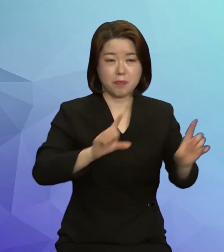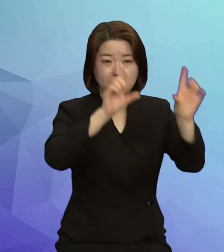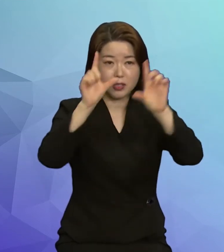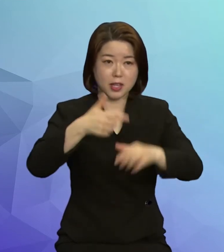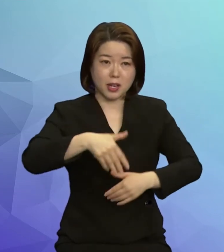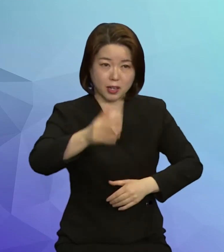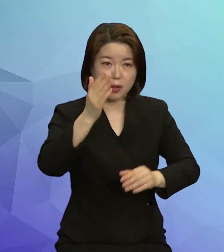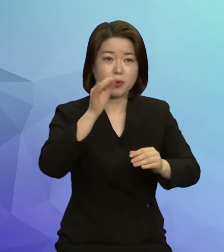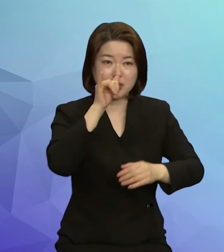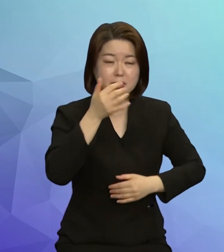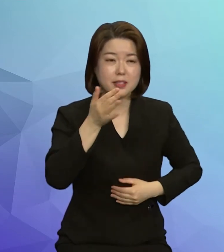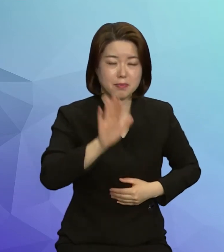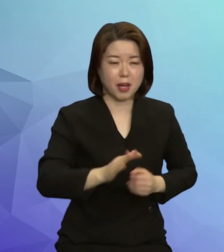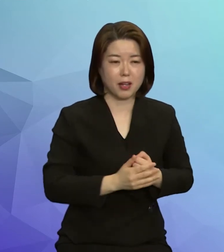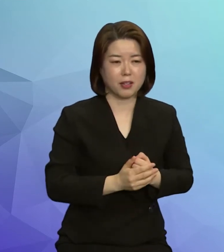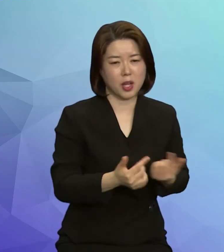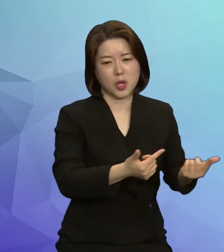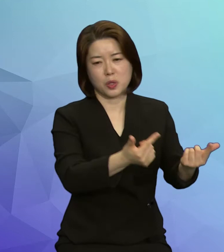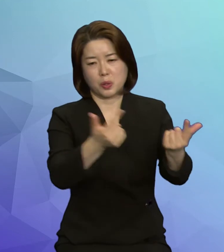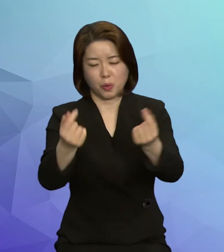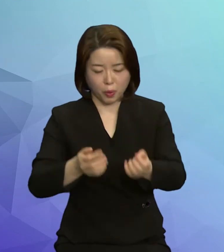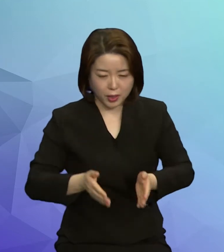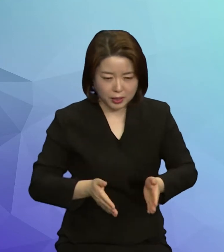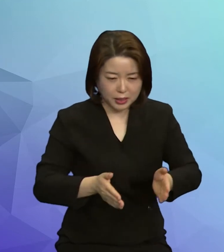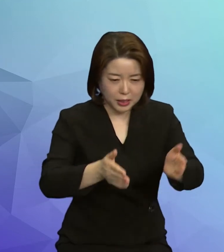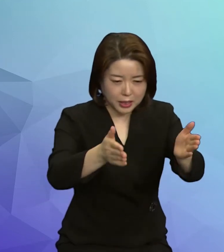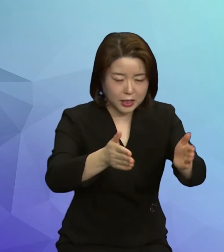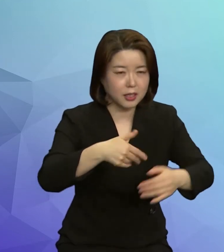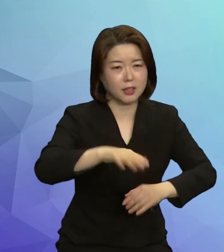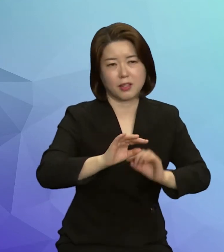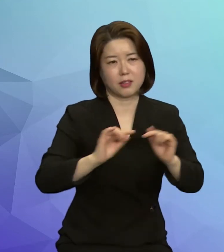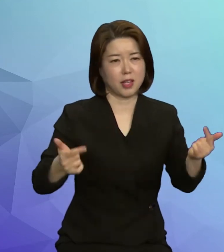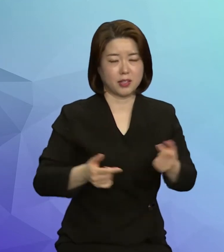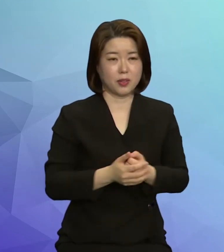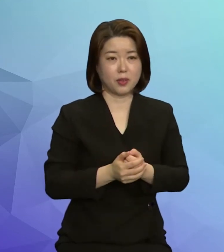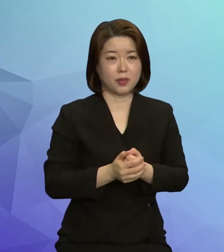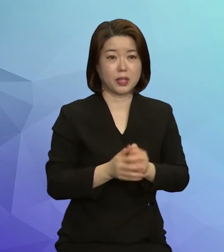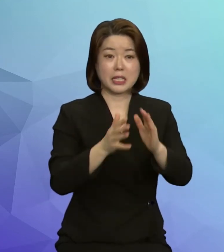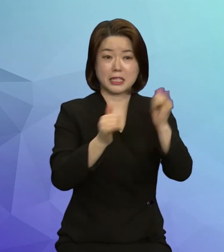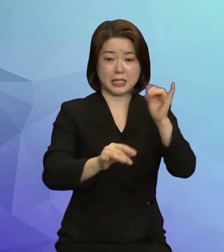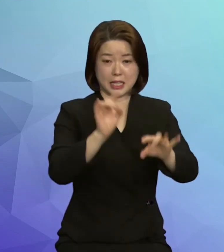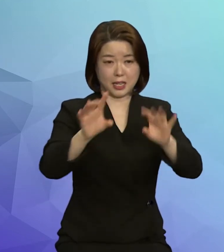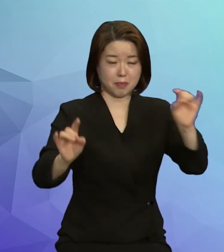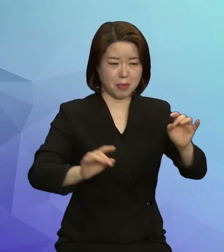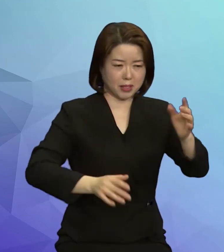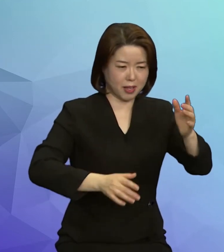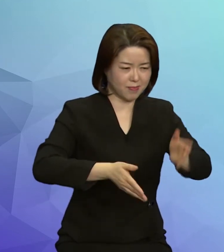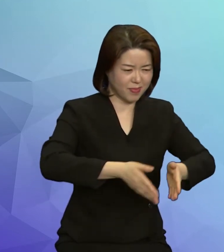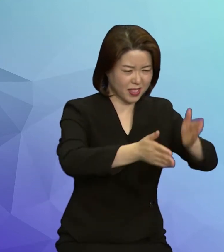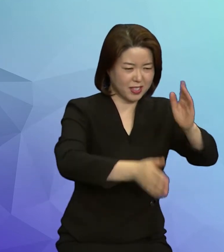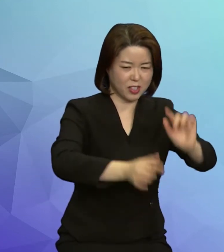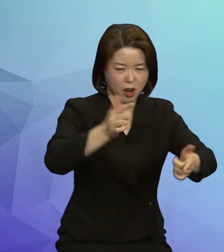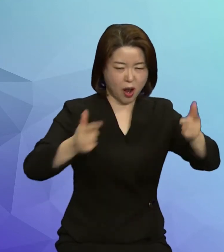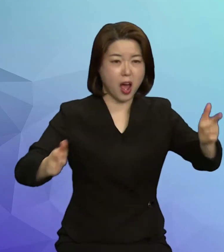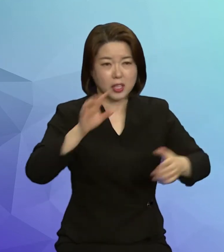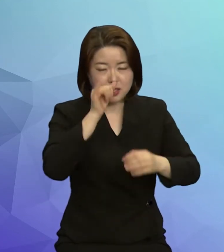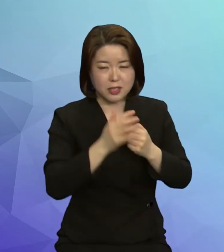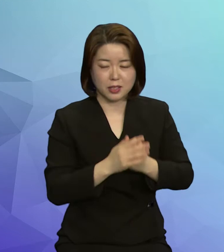우리가 같이 살지만 다 똑같은 길을 가는 거 아니에요. 사람마다 가는 길이 다